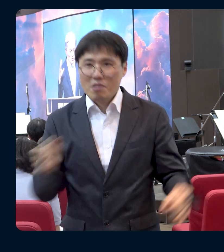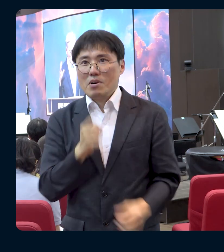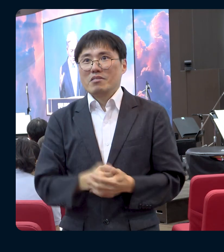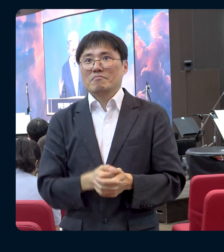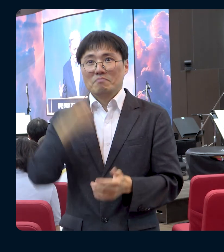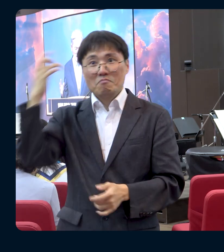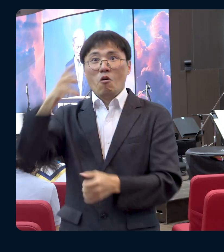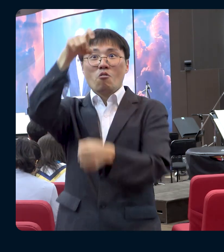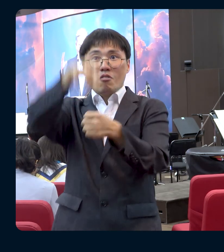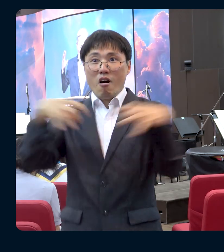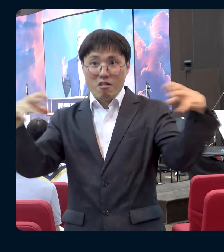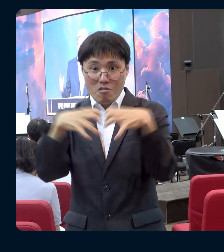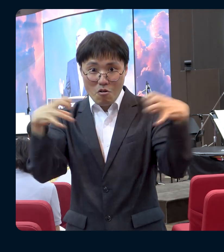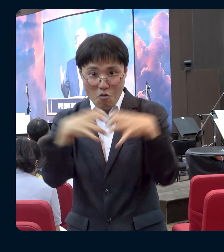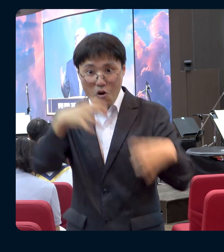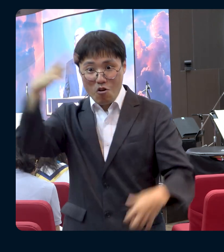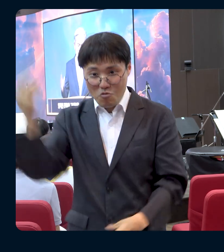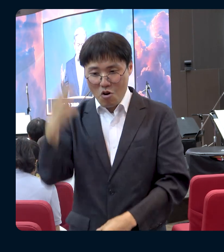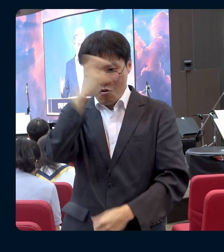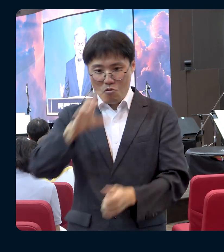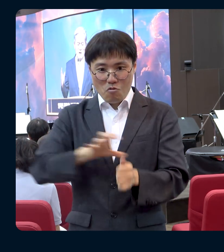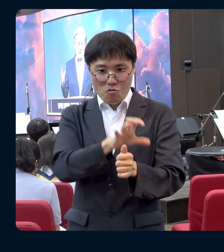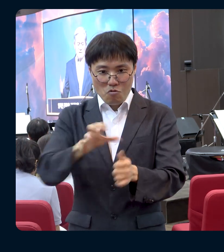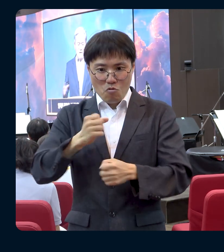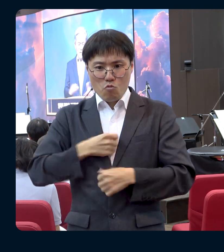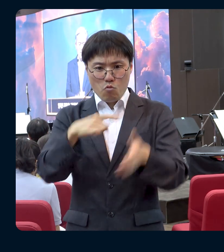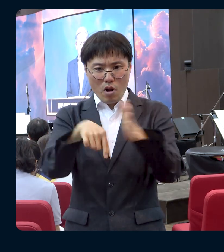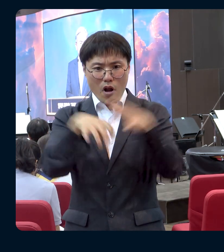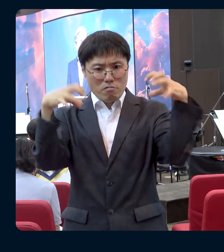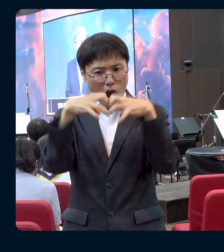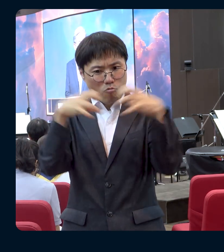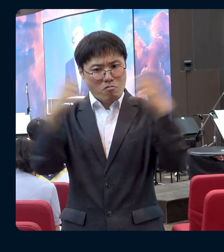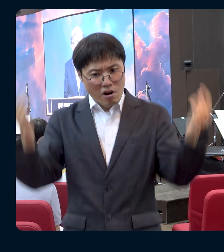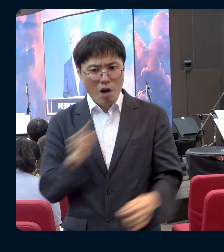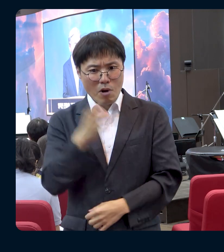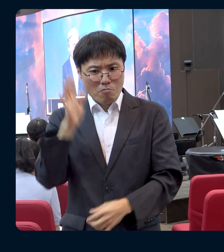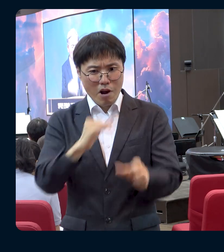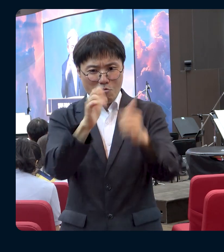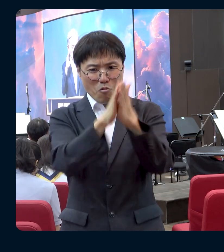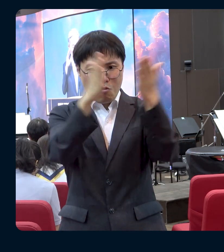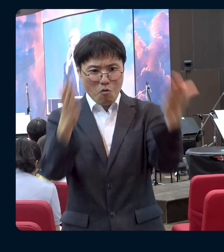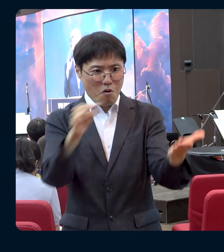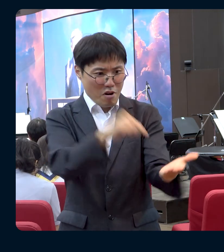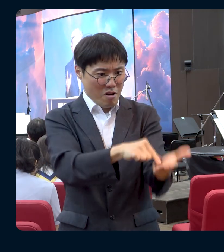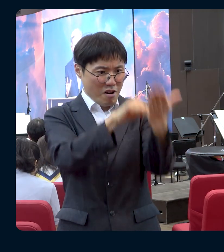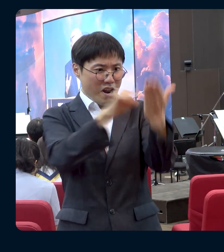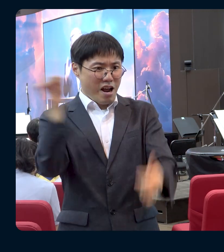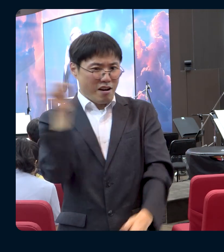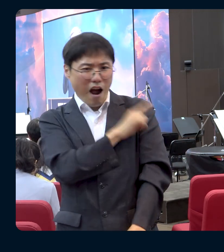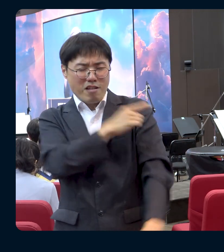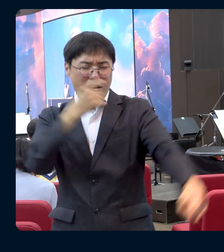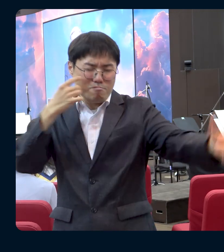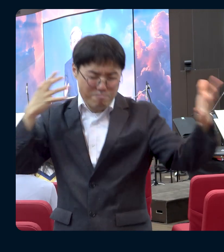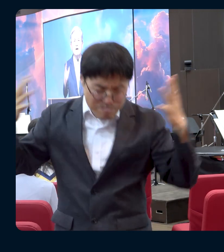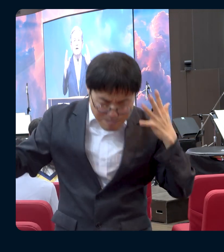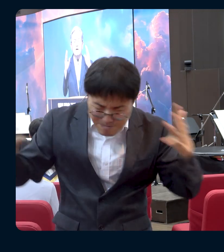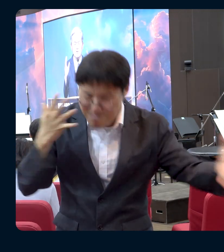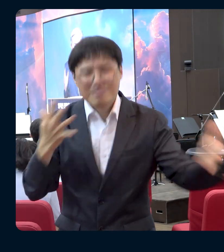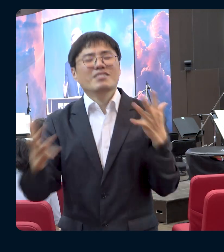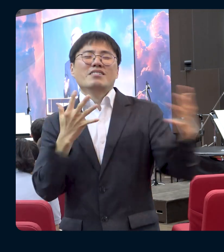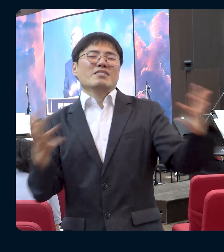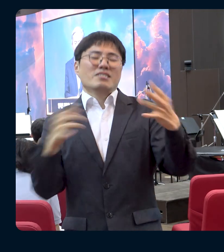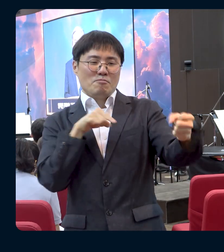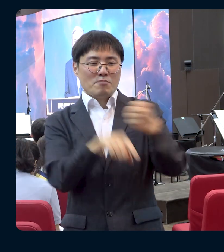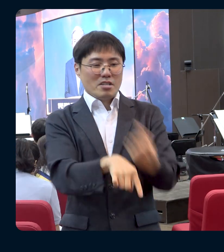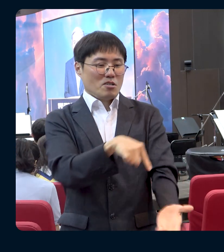그런데 영적인 전쟁은 거룩을 지키기 위한 싸움이라고 할 때 성경에서 가장 생생하게 그